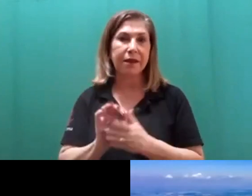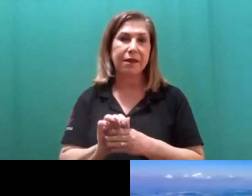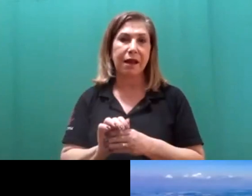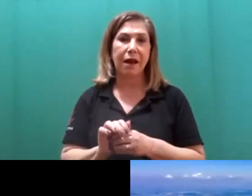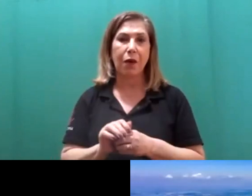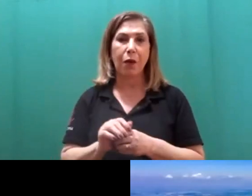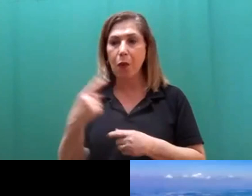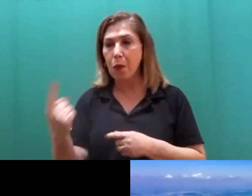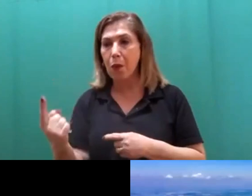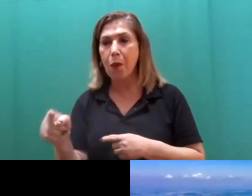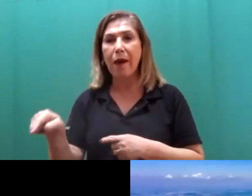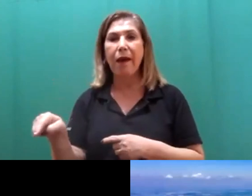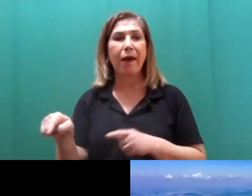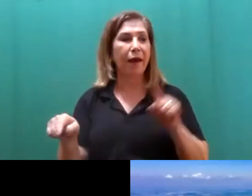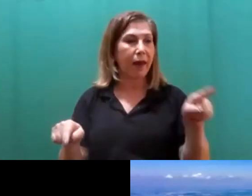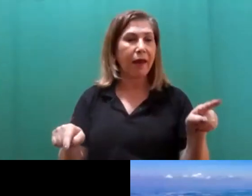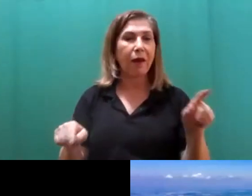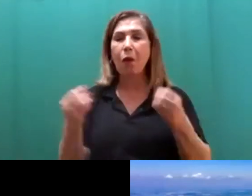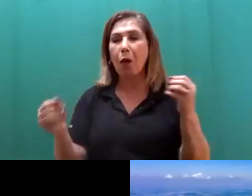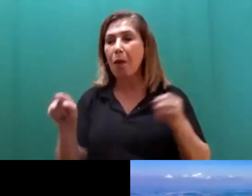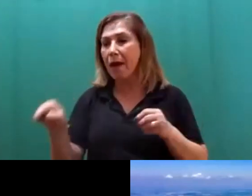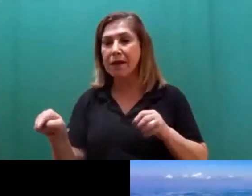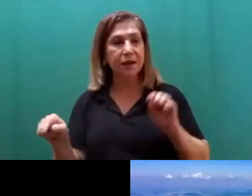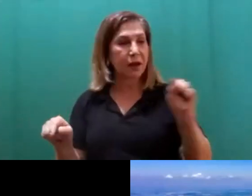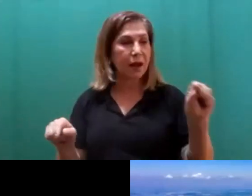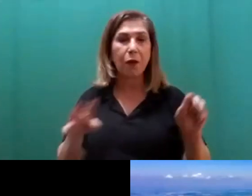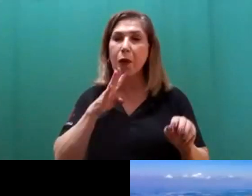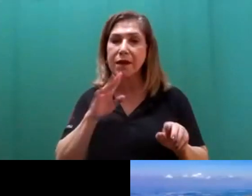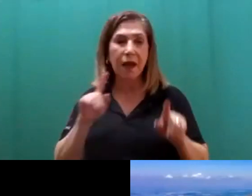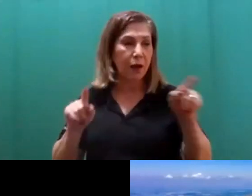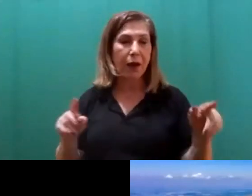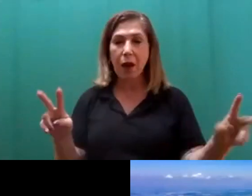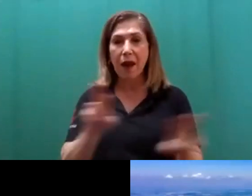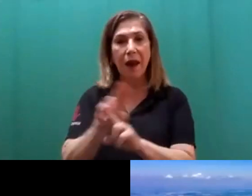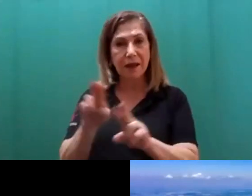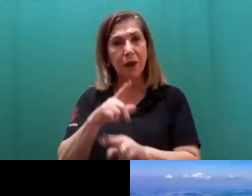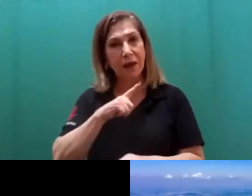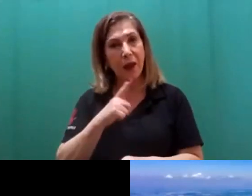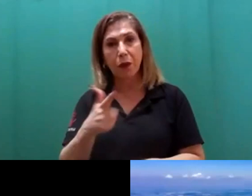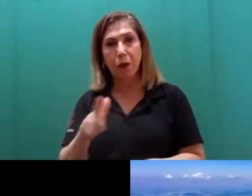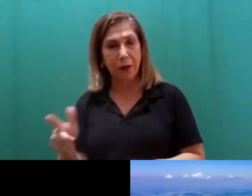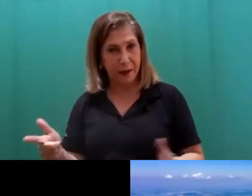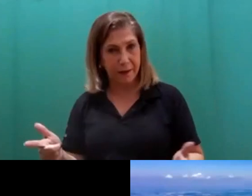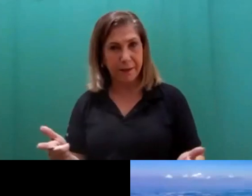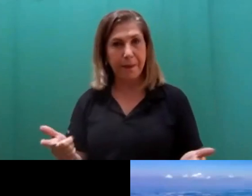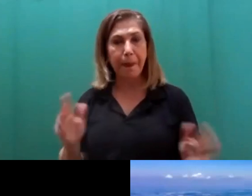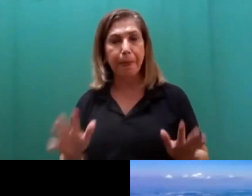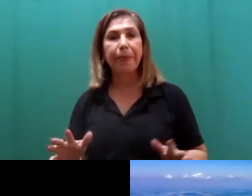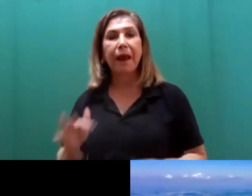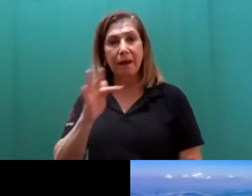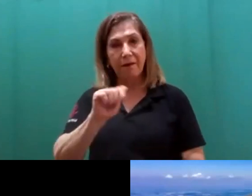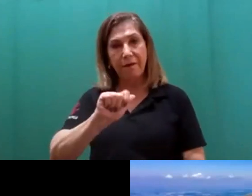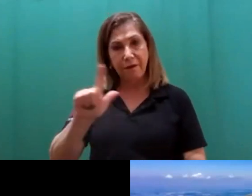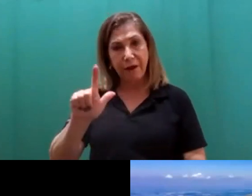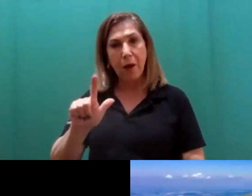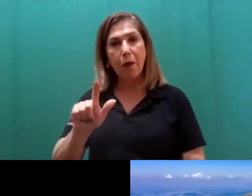um é, o que o outro é, e como que isso tem consequências, se existe uma relação dos dois, né? Mas tem alguns estudos da FAO, como